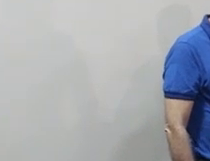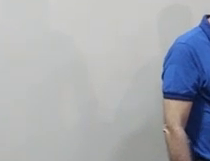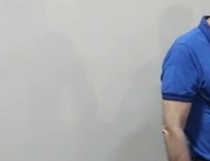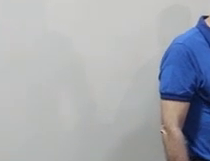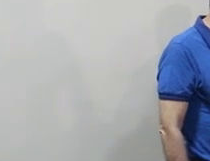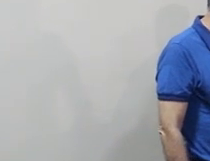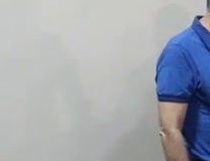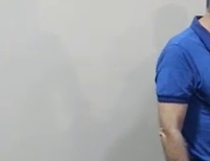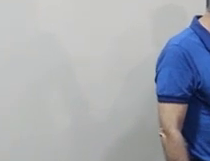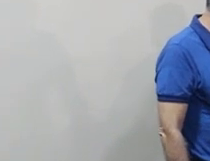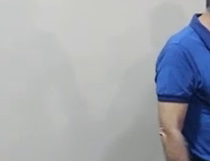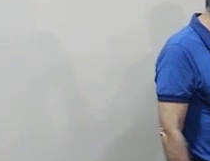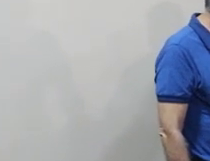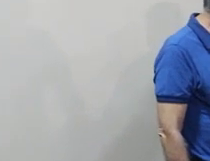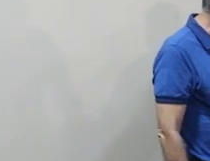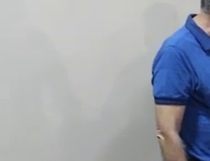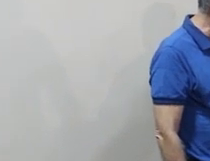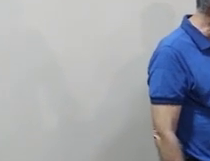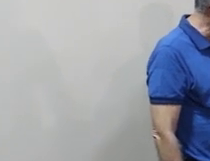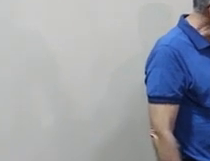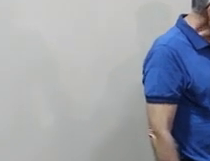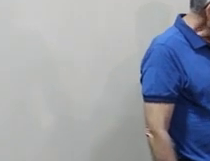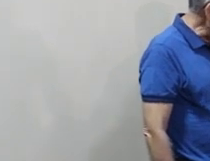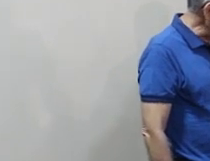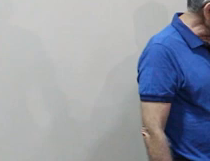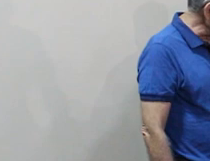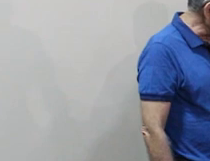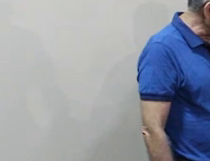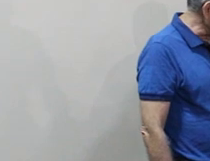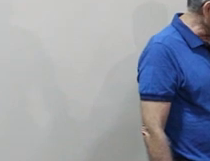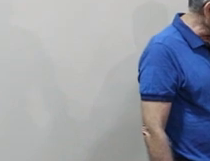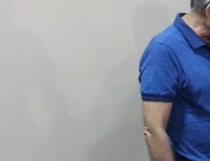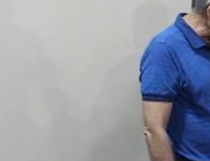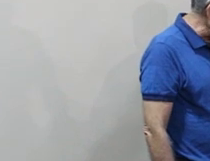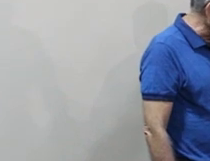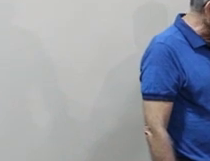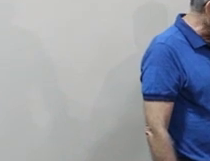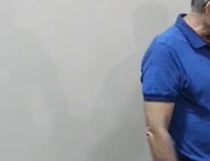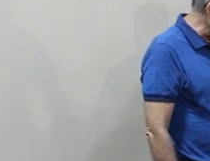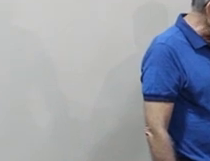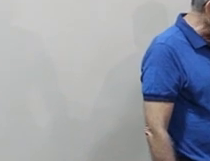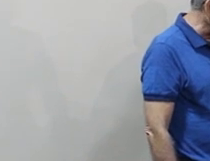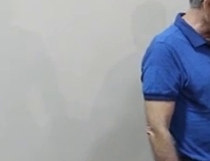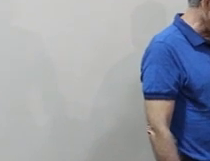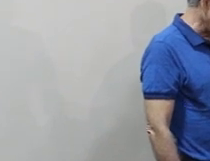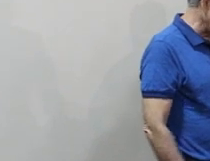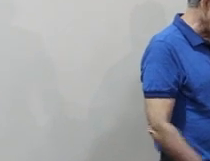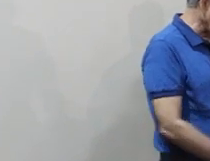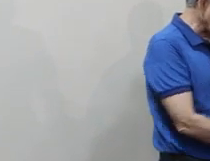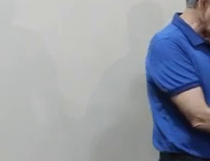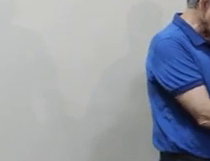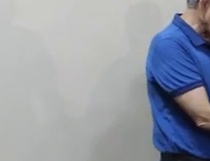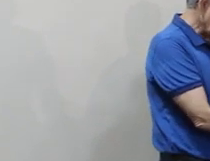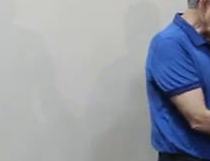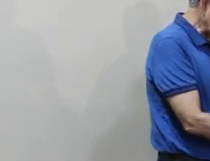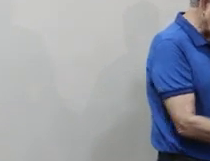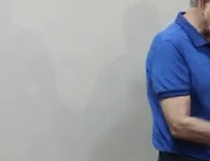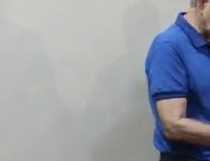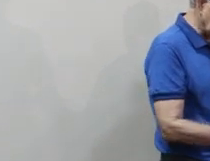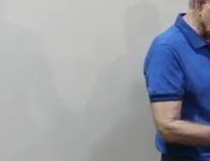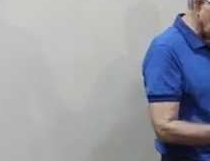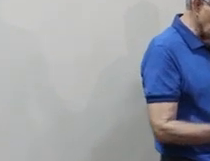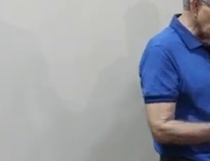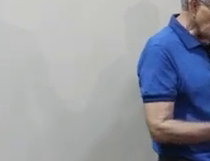no Brasil, bem como em turismo férreo. É um dos primeiros no país a desenvolver projetos